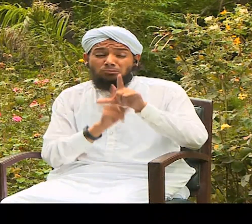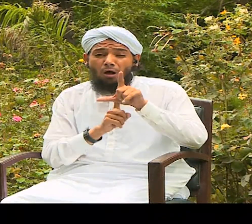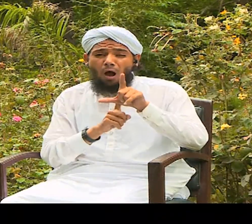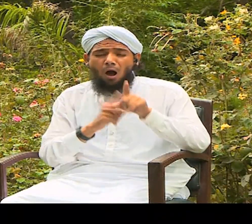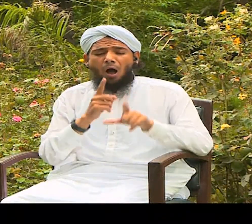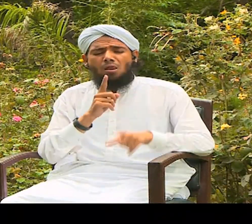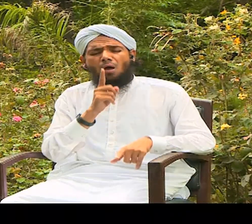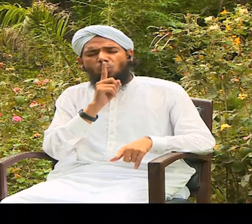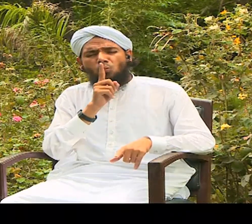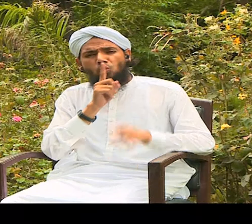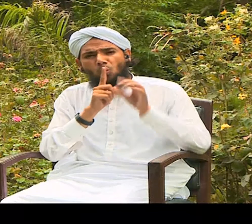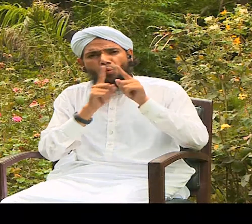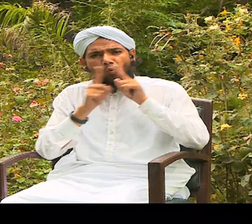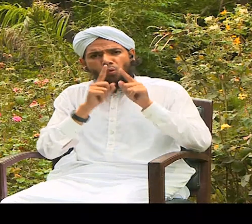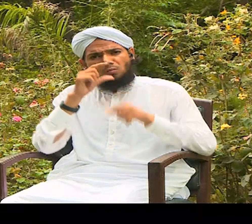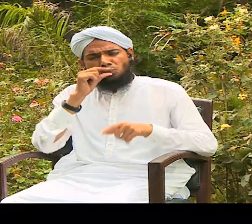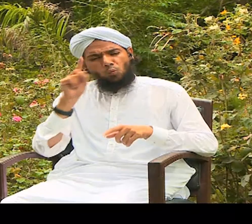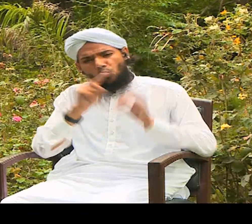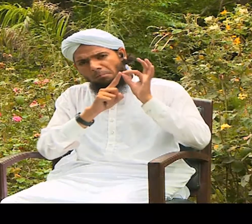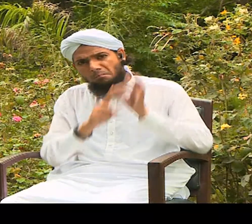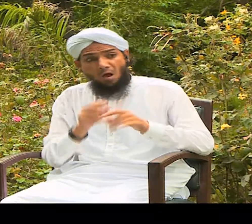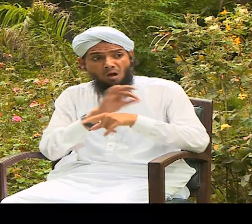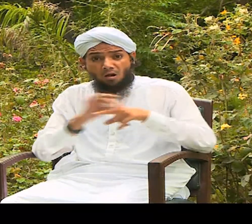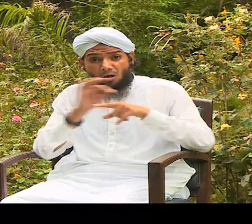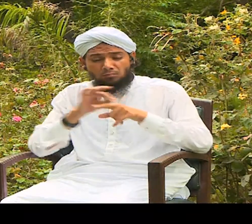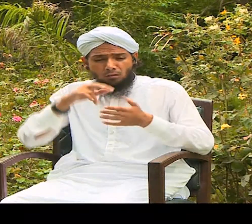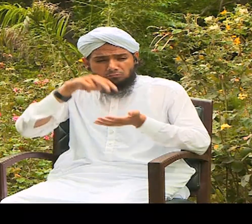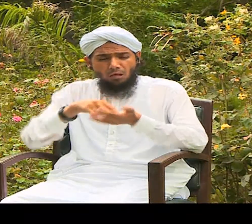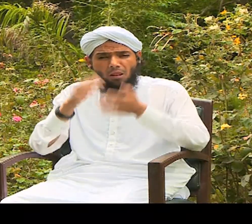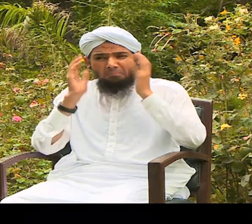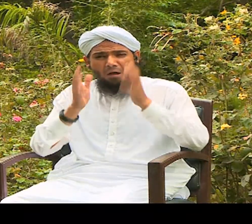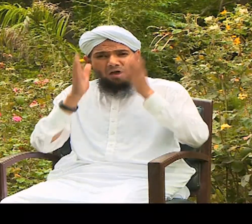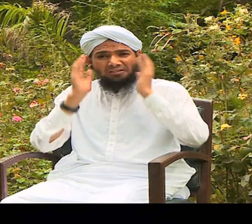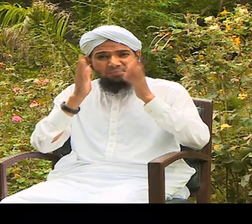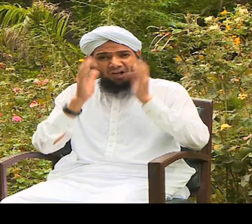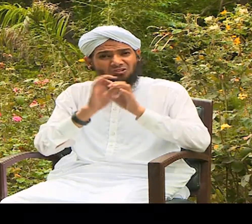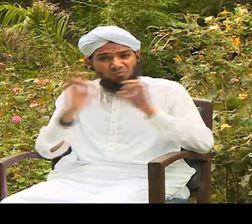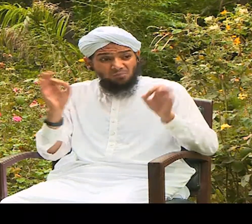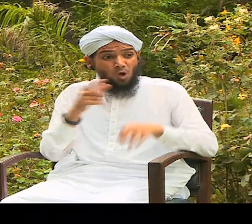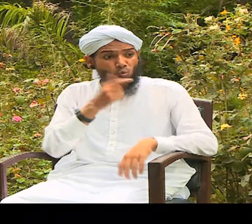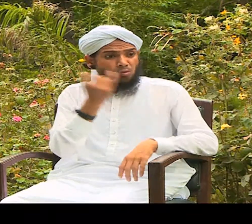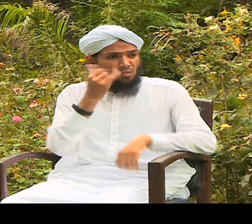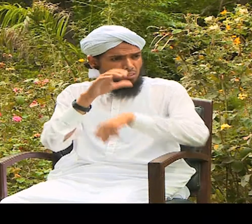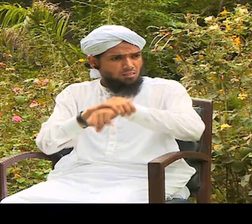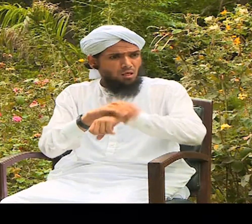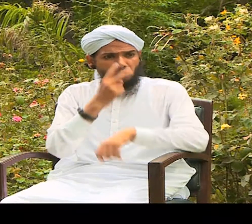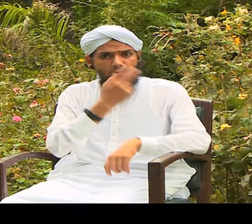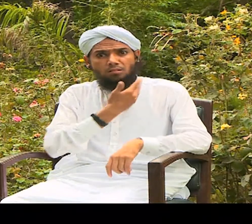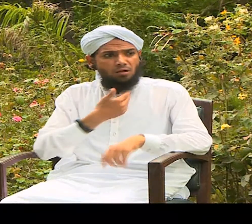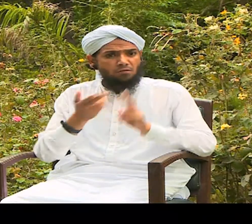سال سے مسلسل روزے رکھ رہا ہے اور ساری رات عبادت میں گزار دیتا ہے۔ اگر تم اسے تلاش کرنا چاہتے